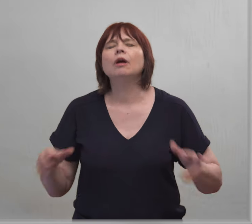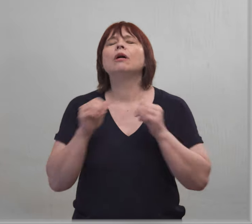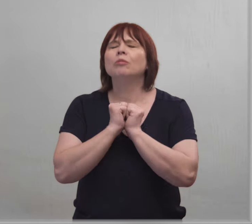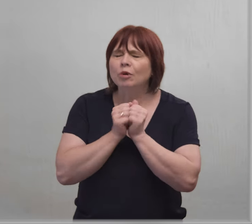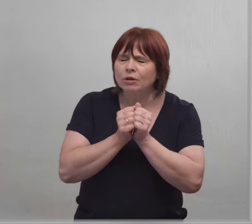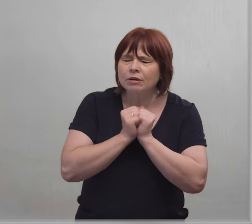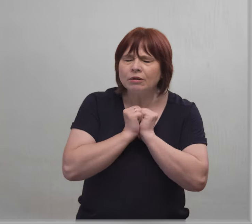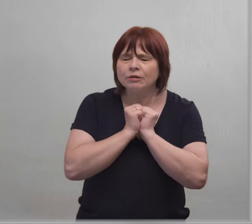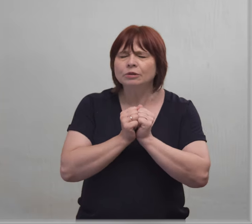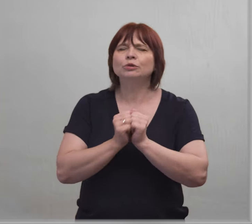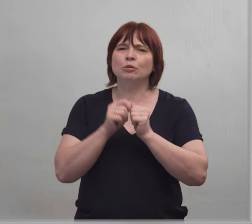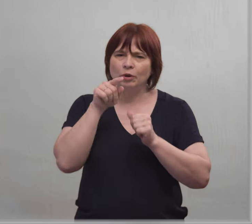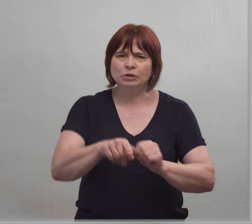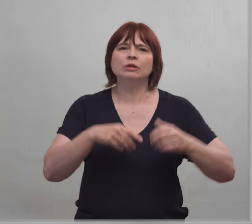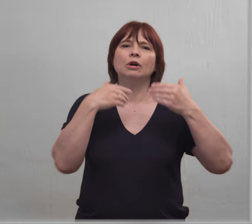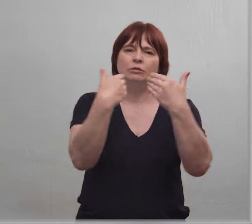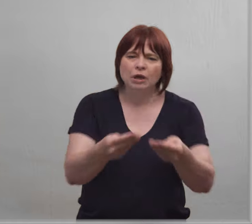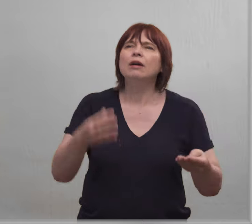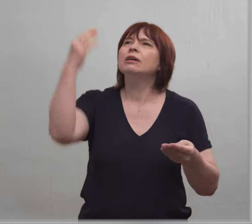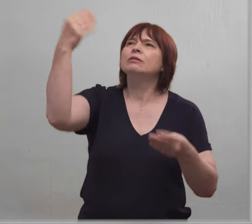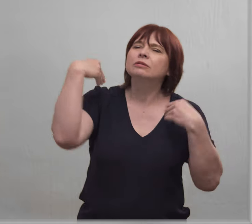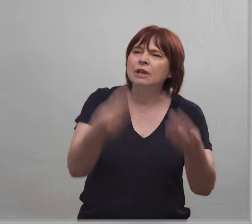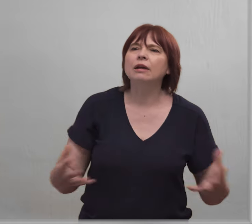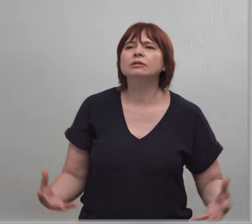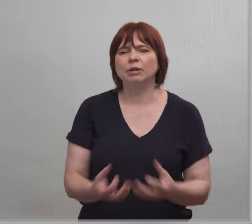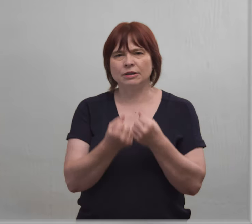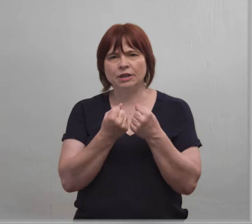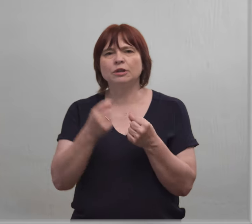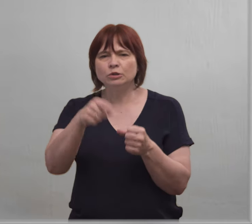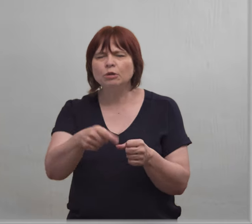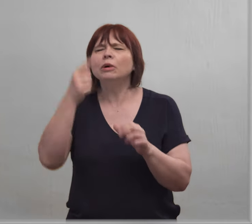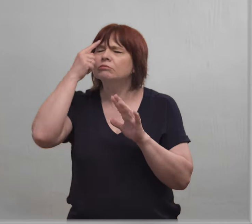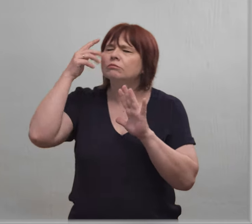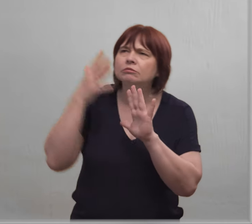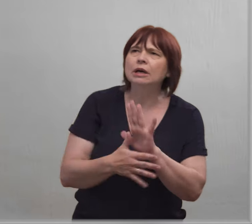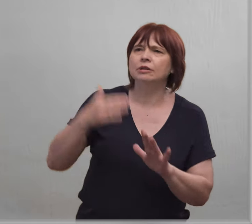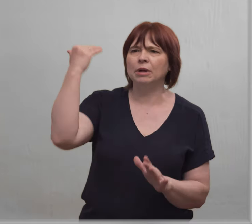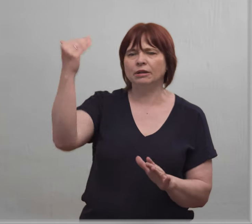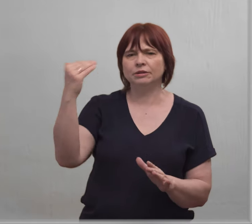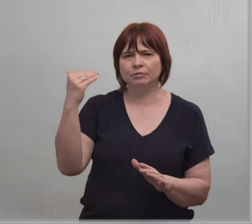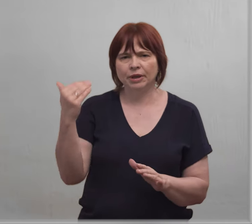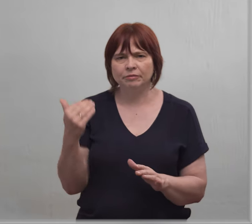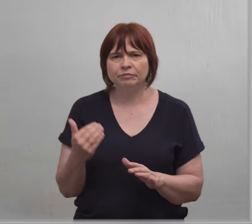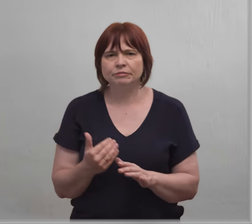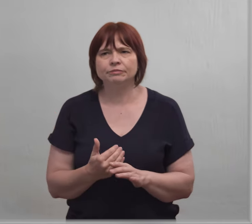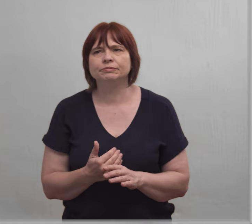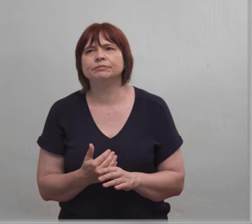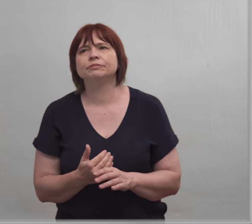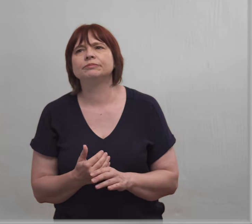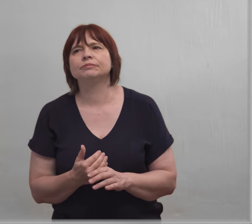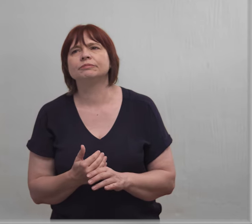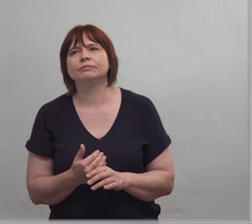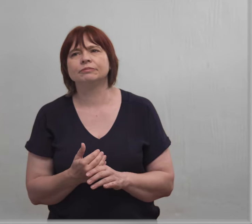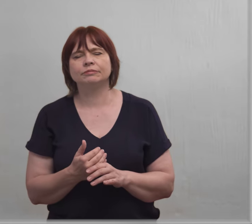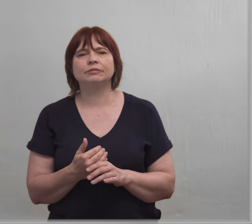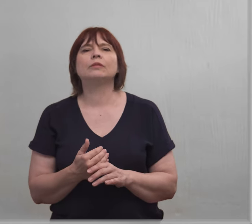взрослели, и Господь Божий милостивый, и Твои откровения, они поднимали нас и помогали нам реализоваться, Господь Божий, во